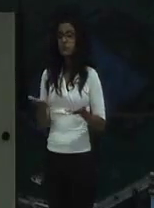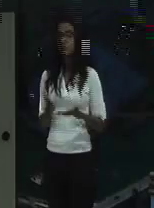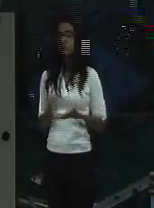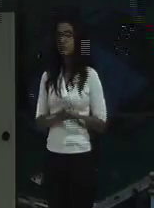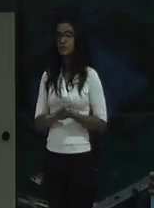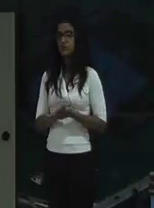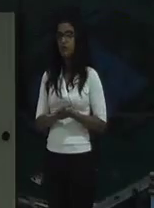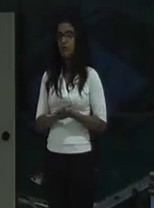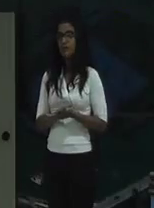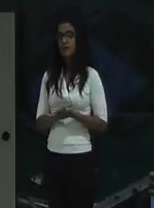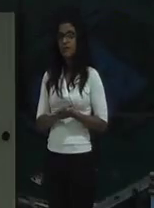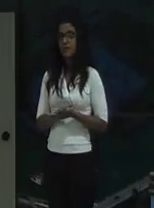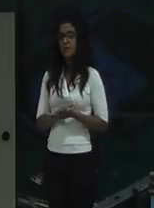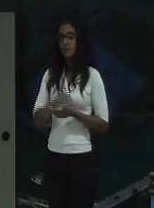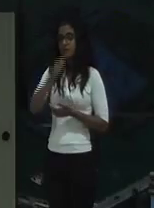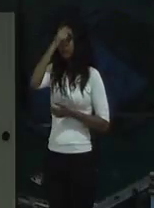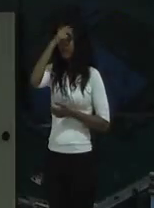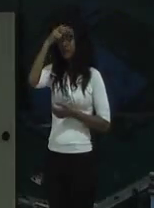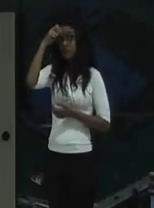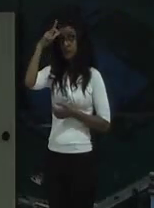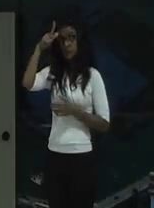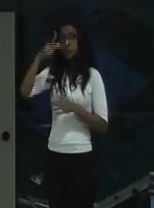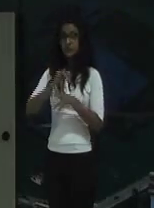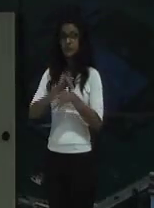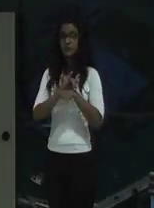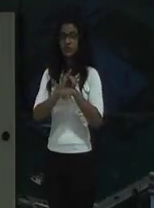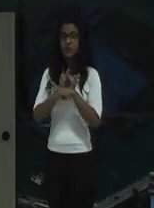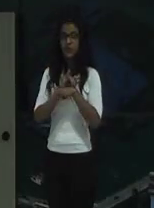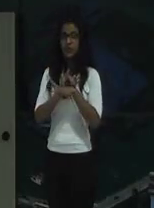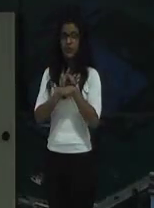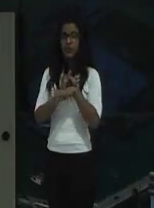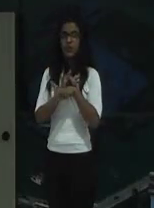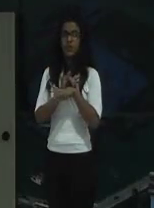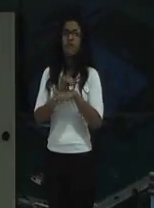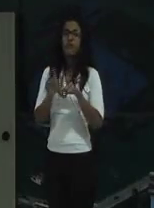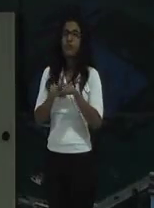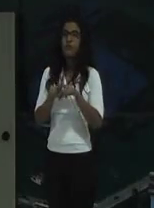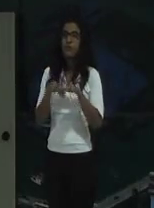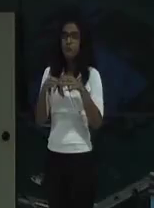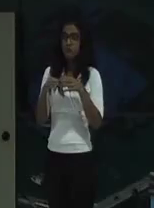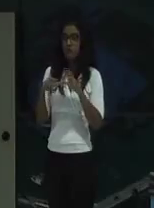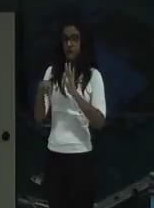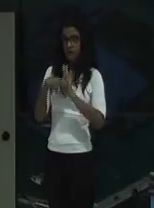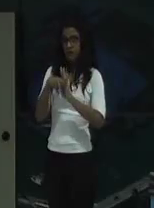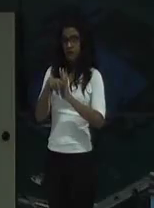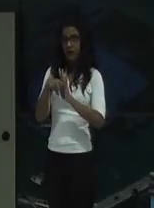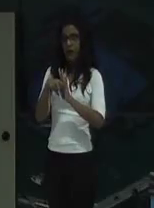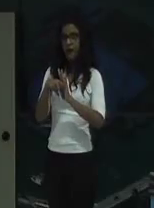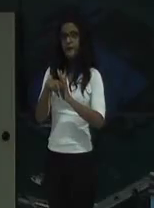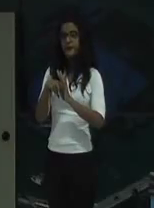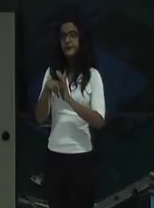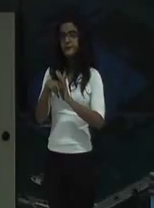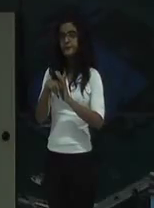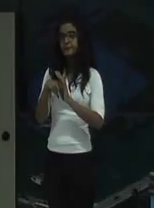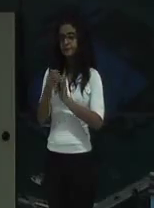a Prefeitura Municipal de Ilhéus, junto com sua equipe de